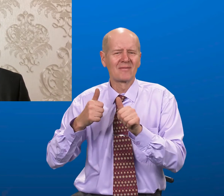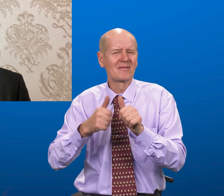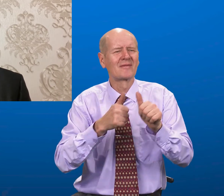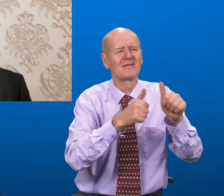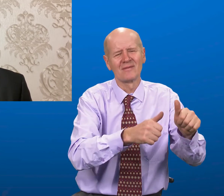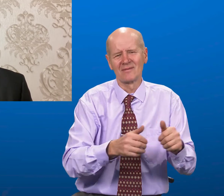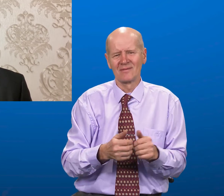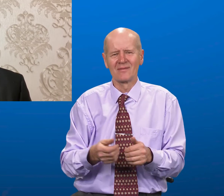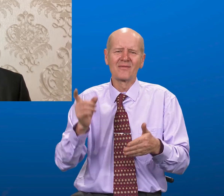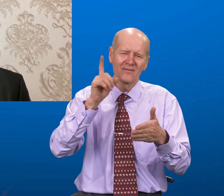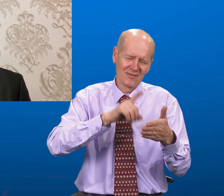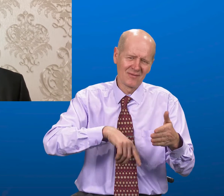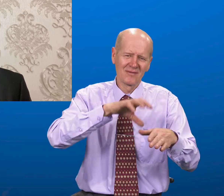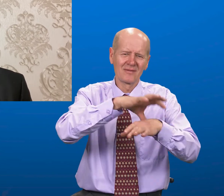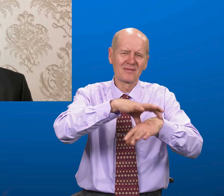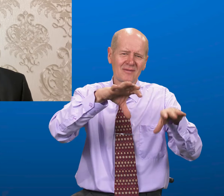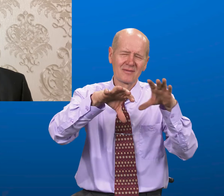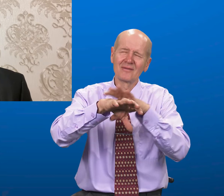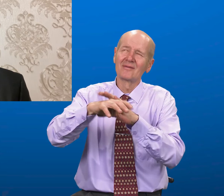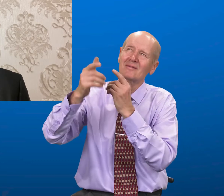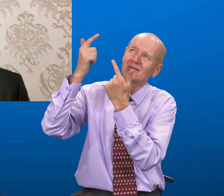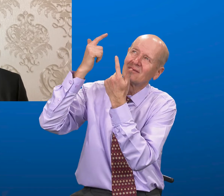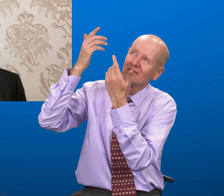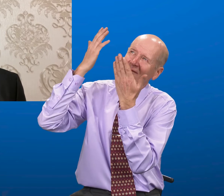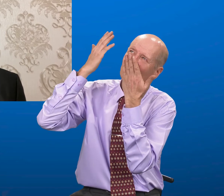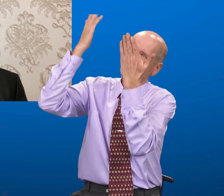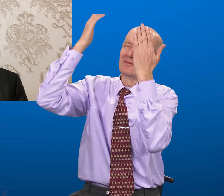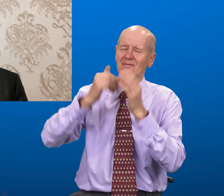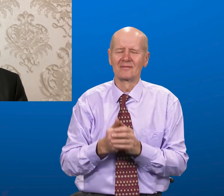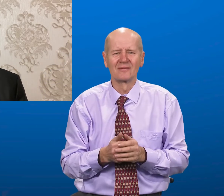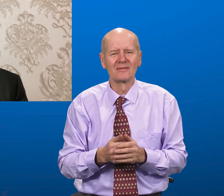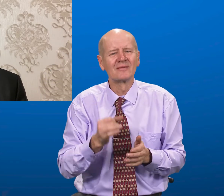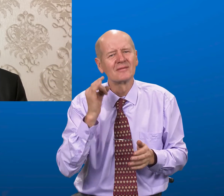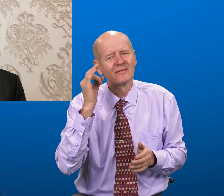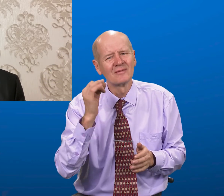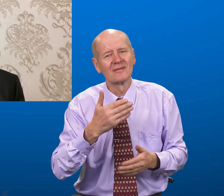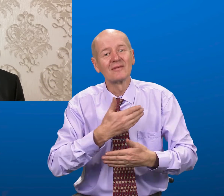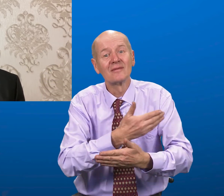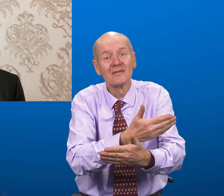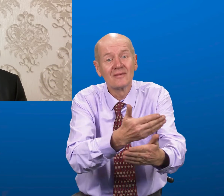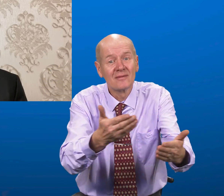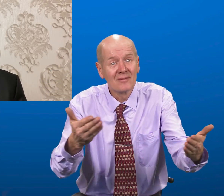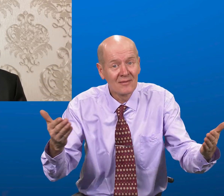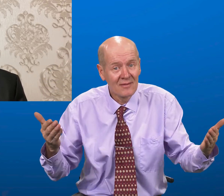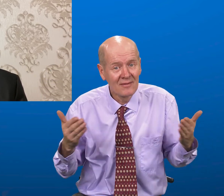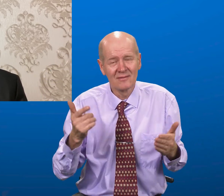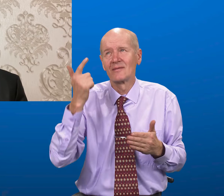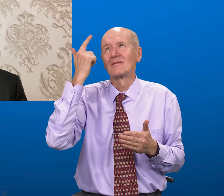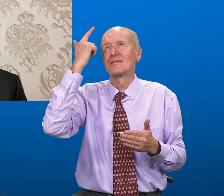его верным последователем. И нас сегодня